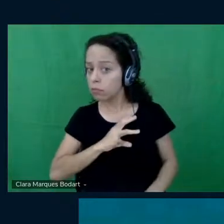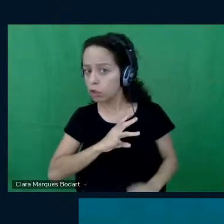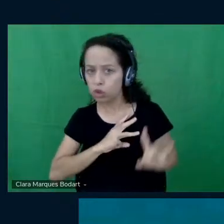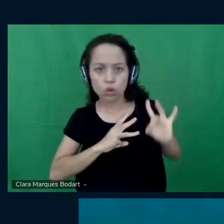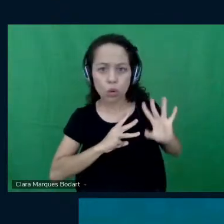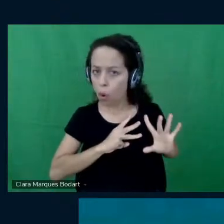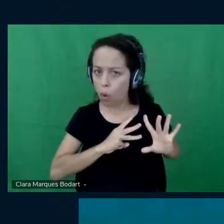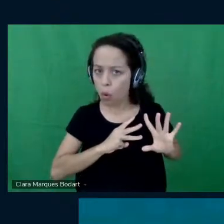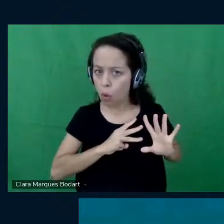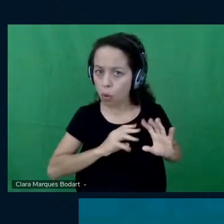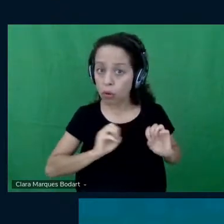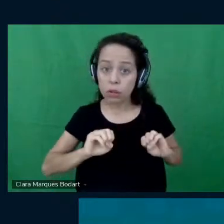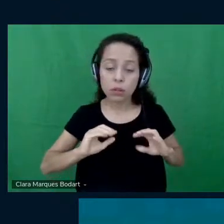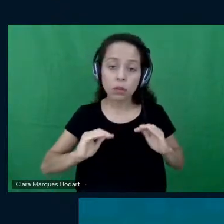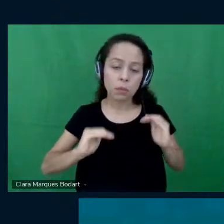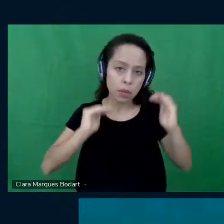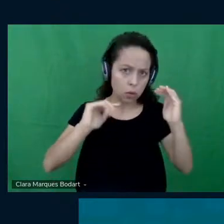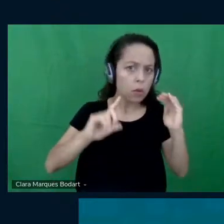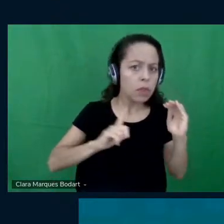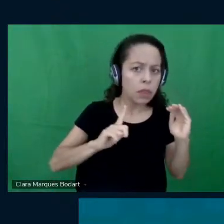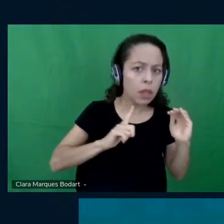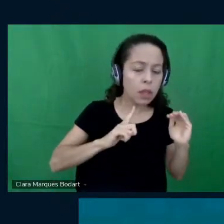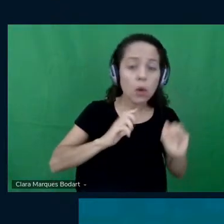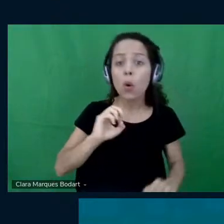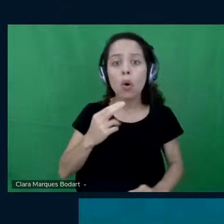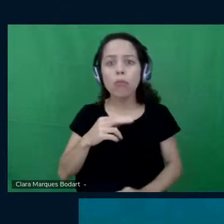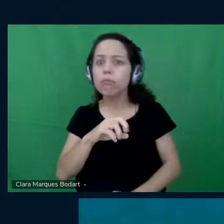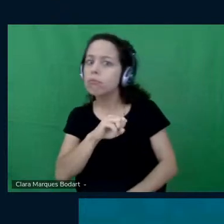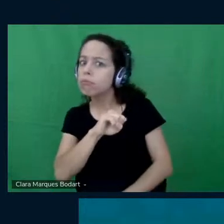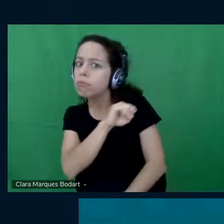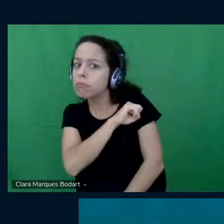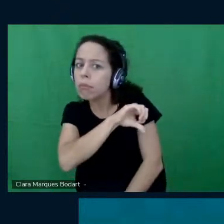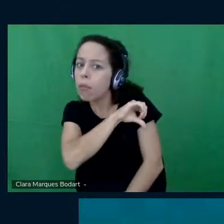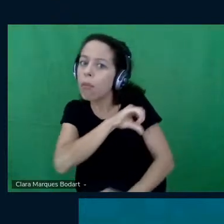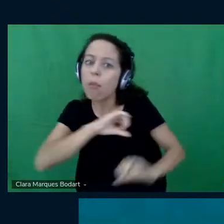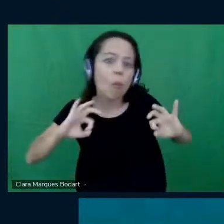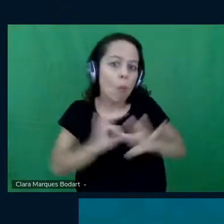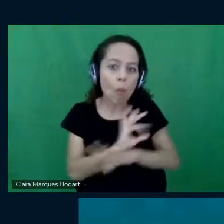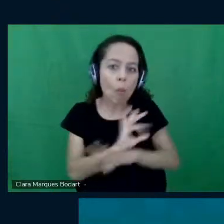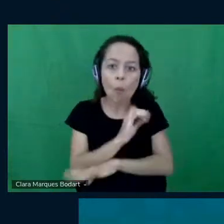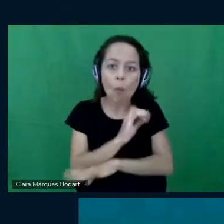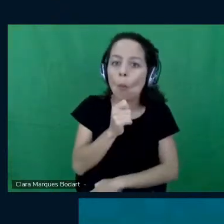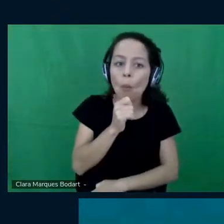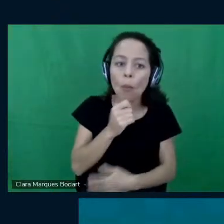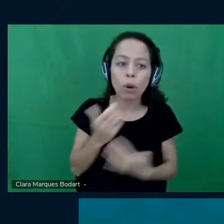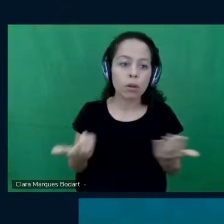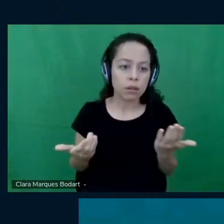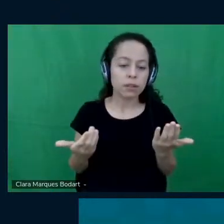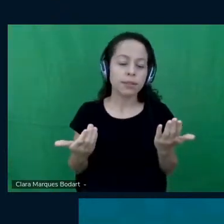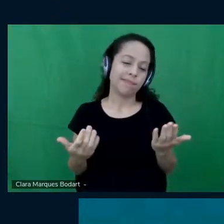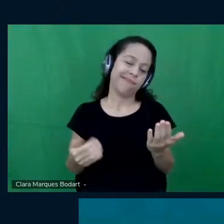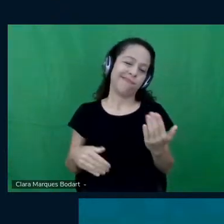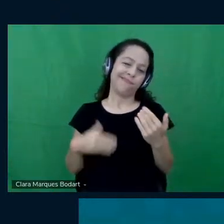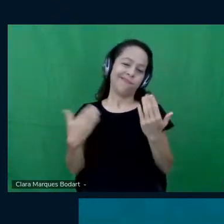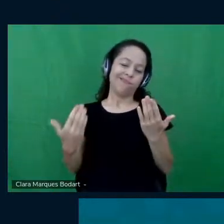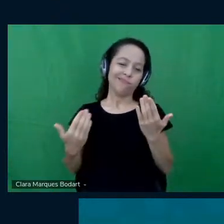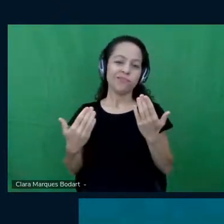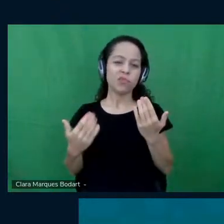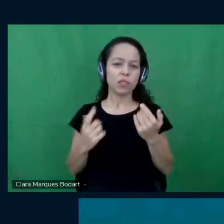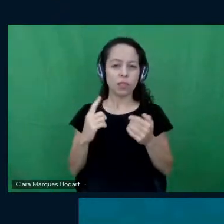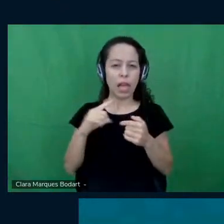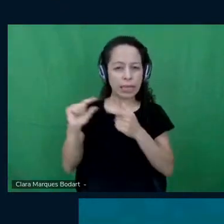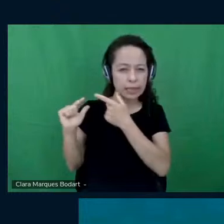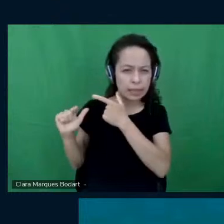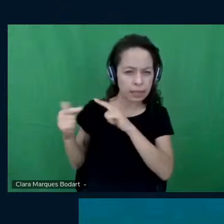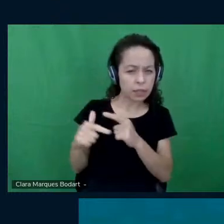criando, né, esse indivíduo até chegar no ensino médio, e se há uma cultura de permanência ou não. Né, o ensino